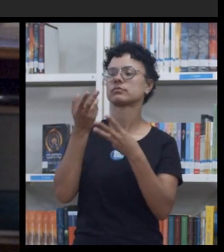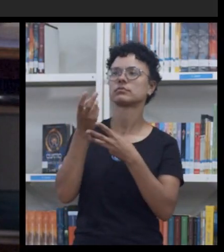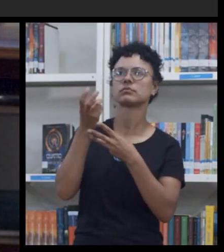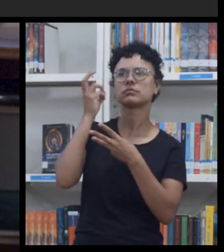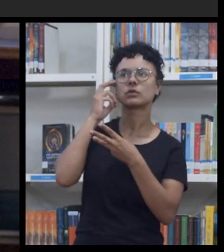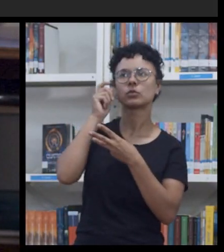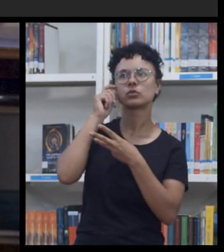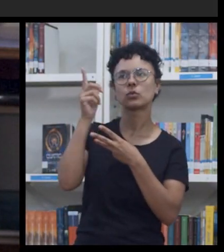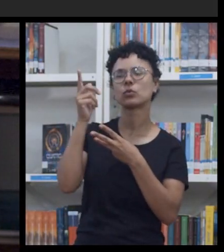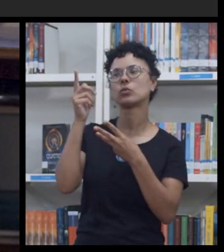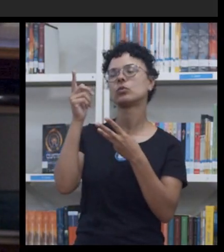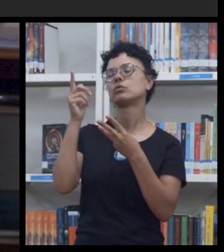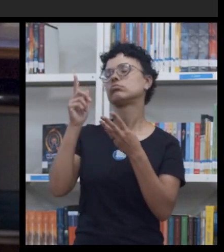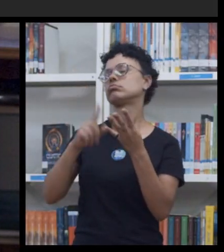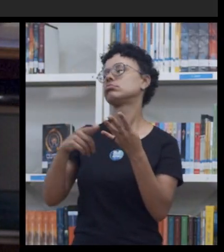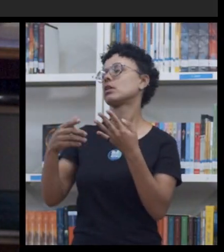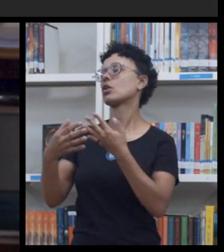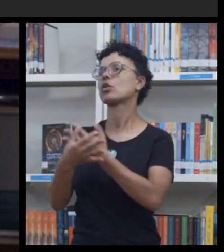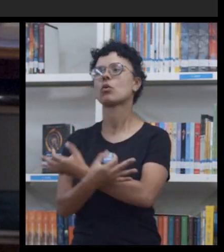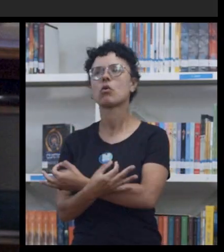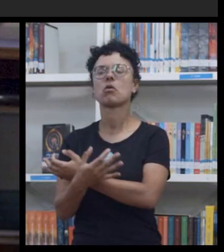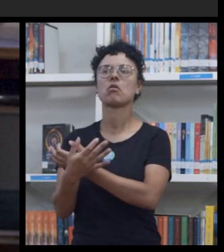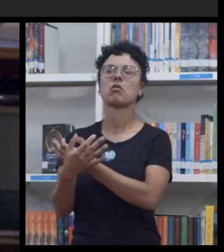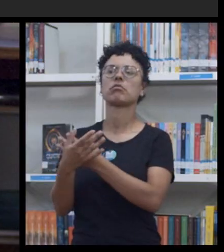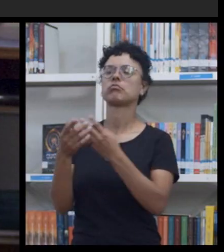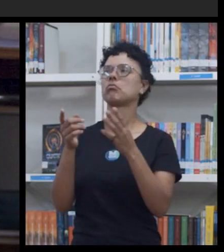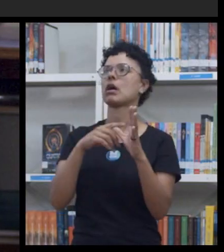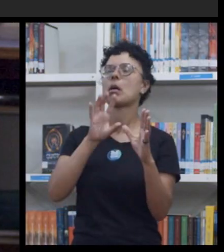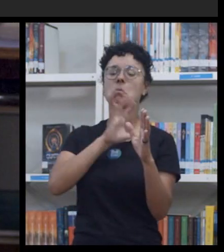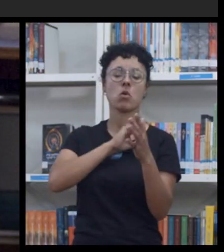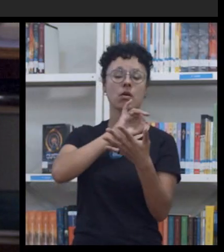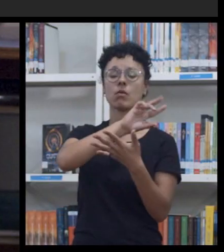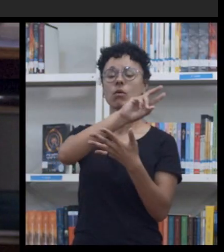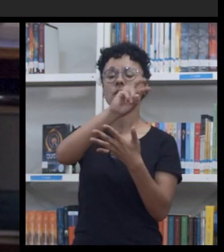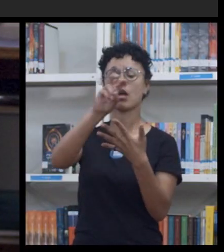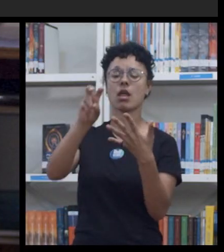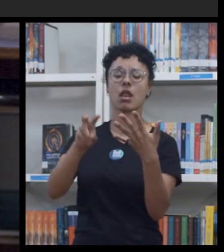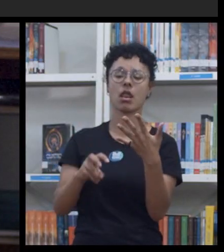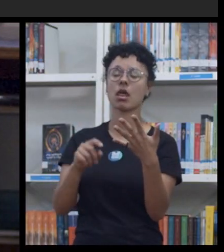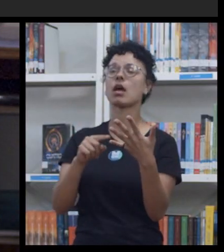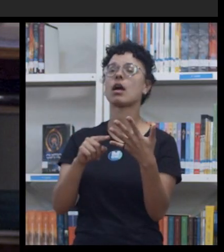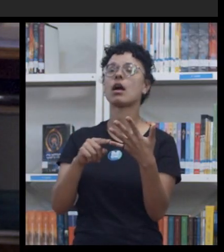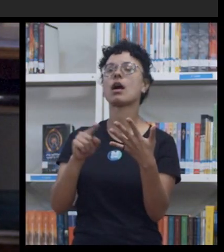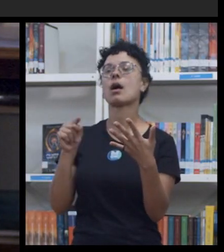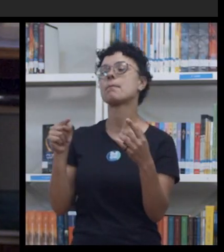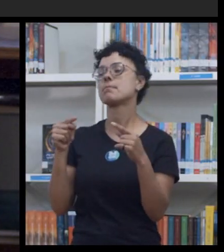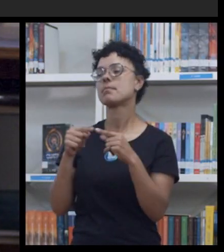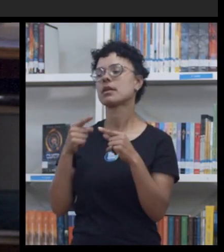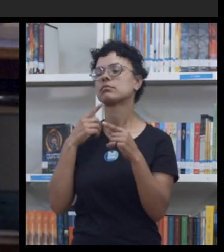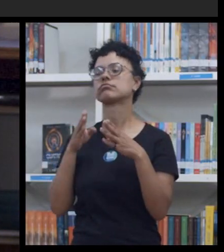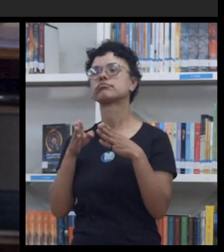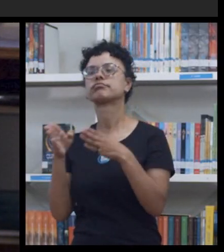cultura, se eu vou falar sobre yoga, se eu vou falar sobre amor, né, carinho, é um